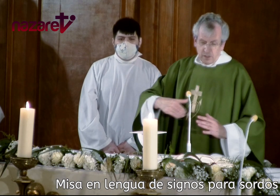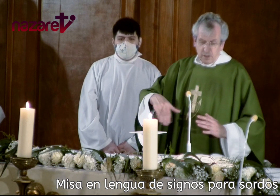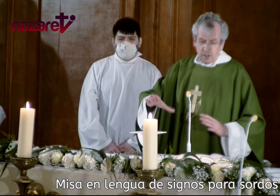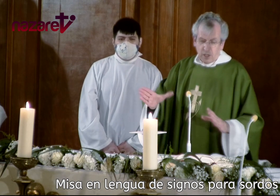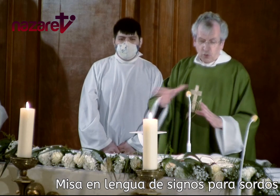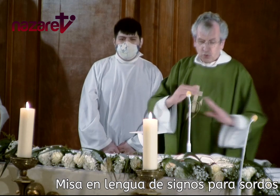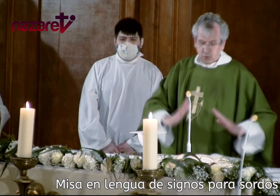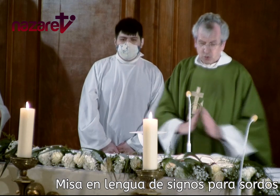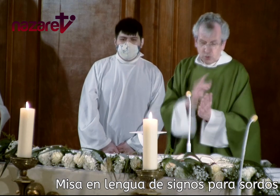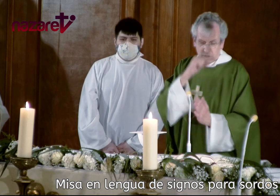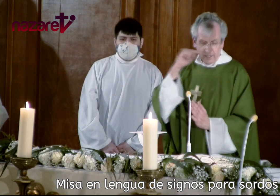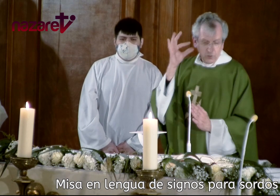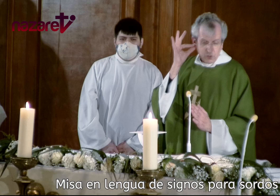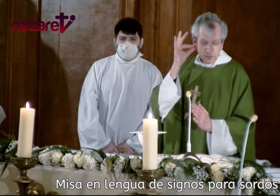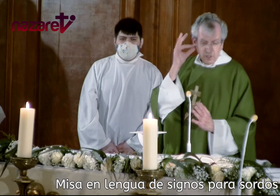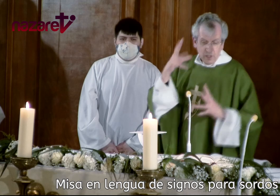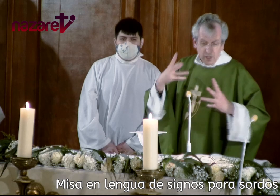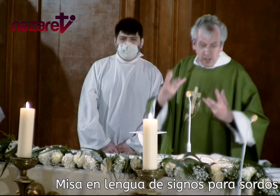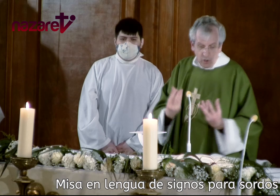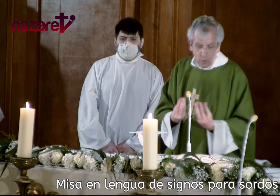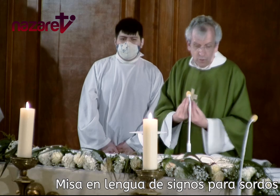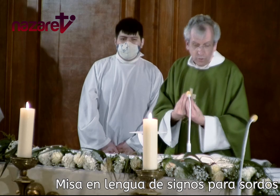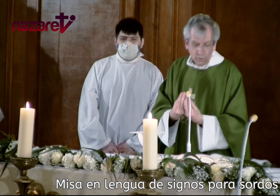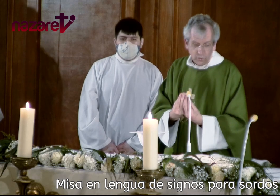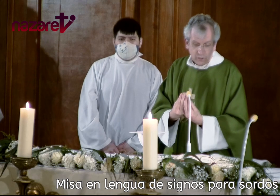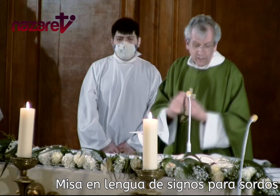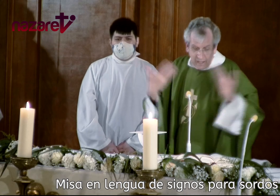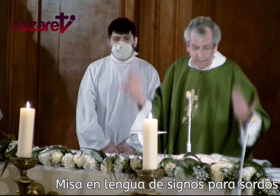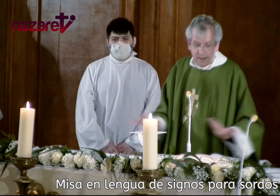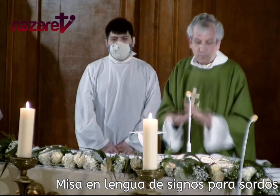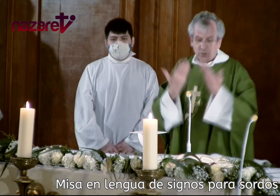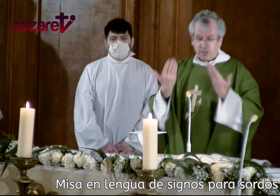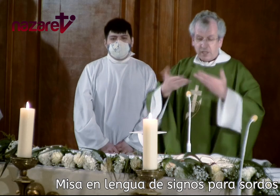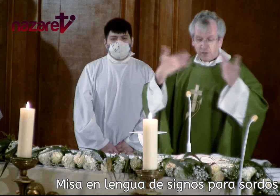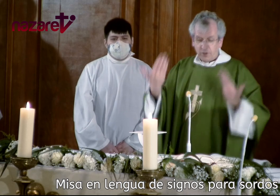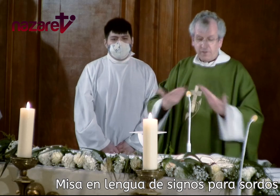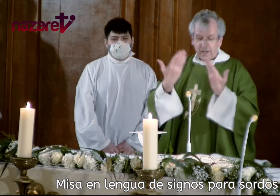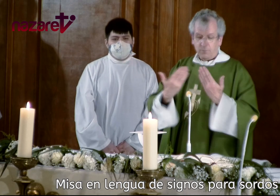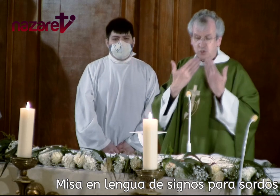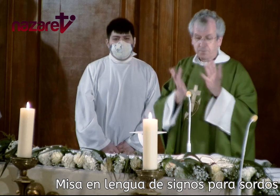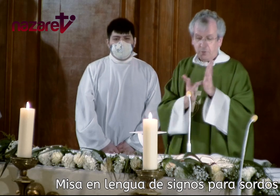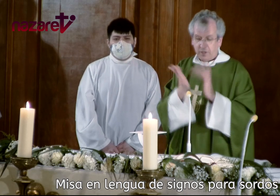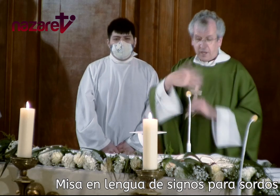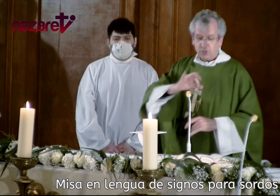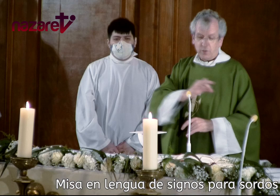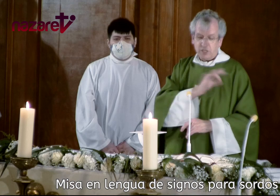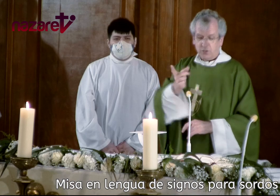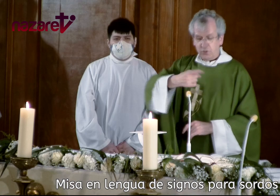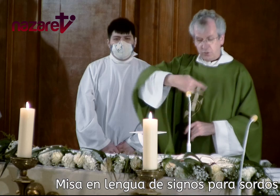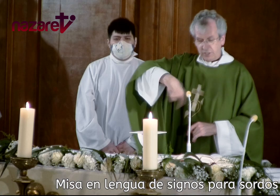y con todos los santos en comunión con todo te alabaré moss y te glorificamos porque jesucristo señor